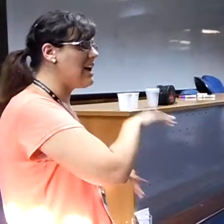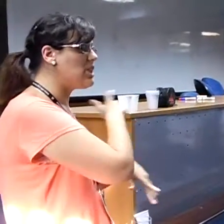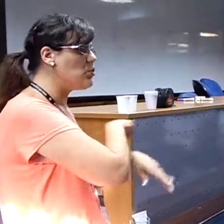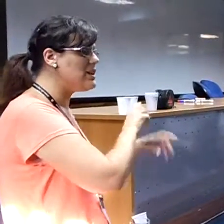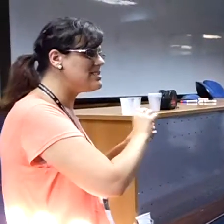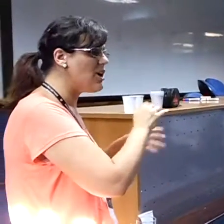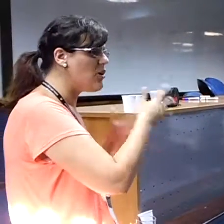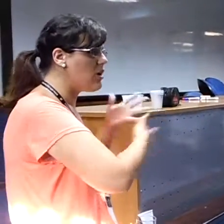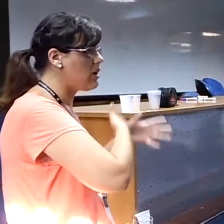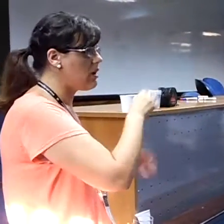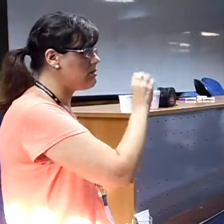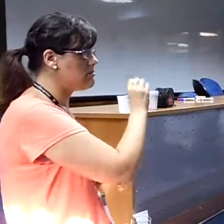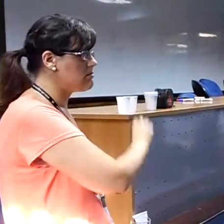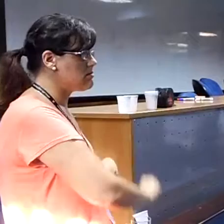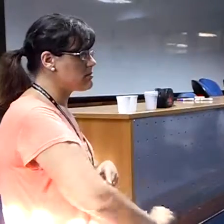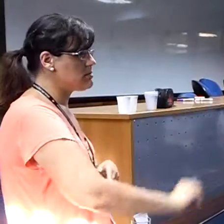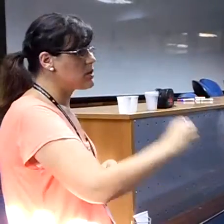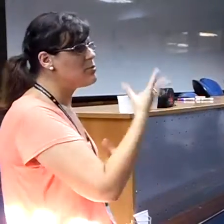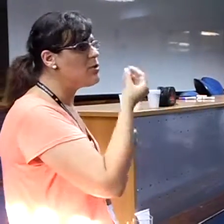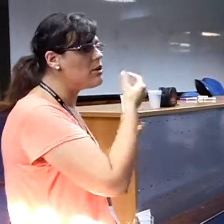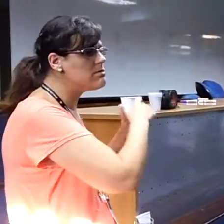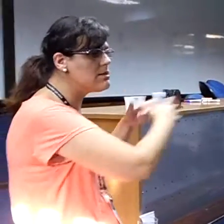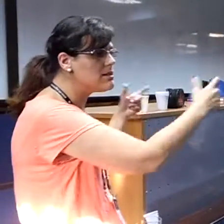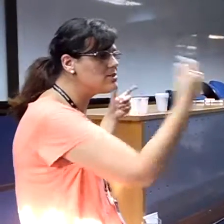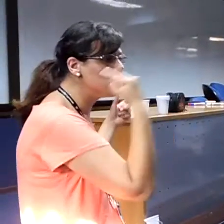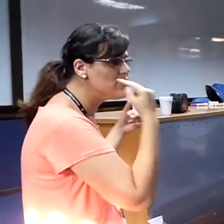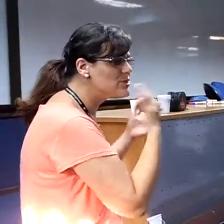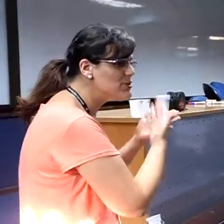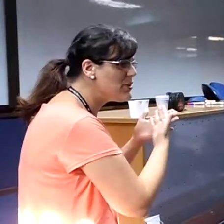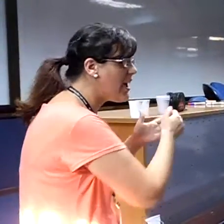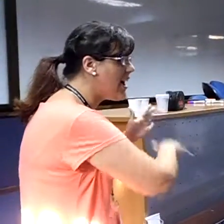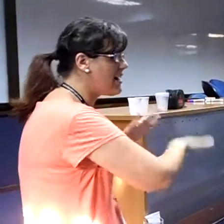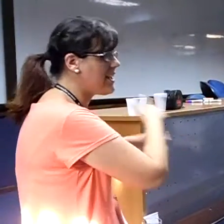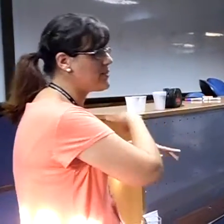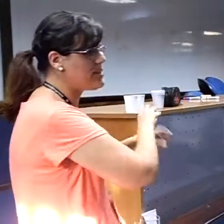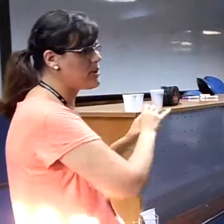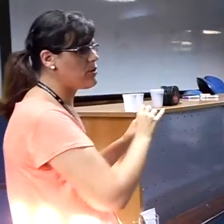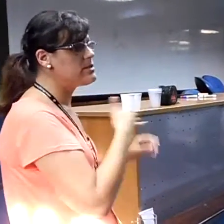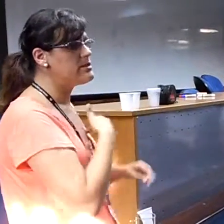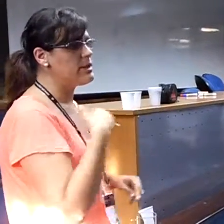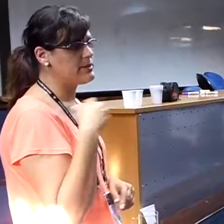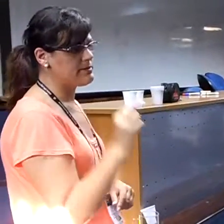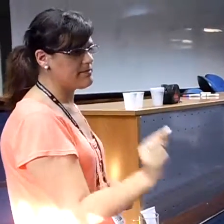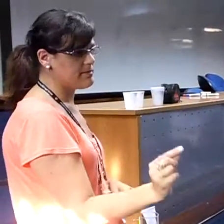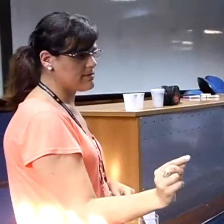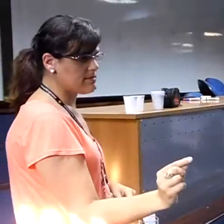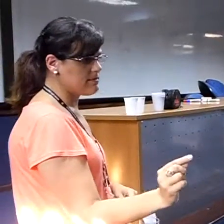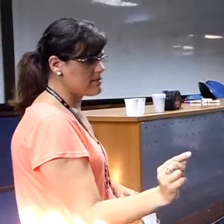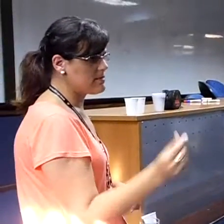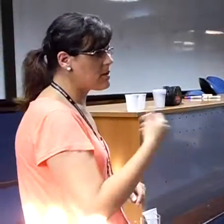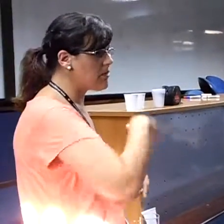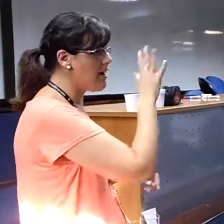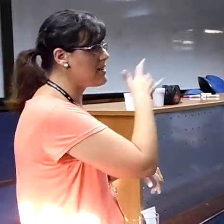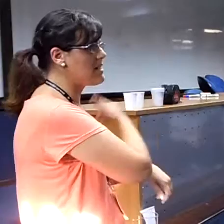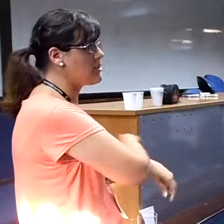saúde, por exemplo, na área da educação, tem muita coisa, porque já tem muito surdo com formação de mestrado e doutorado na área